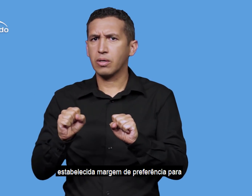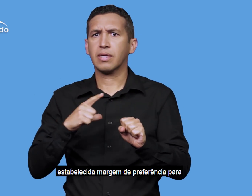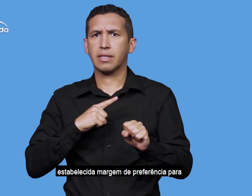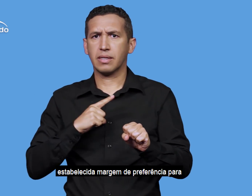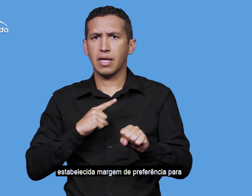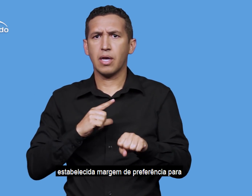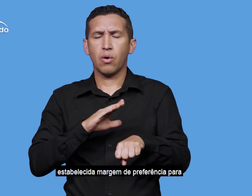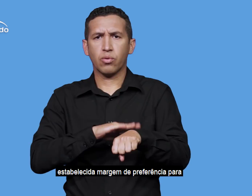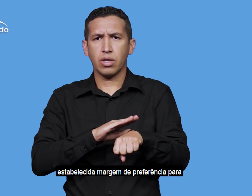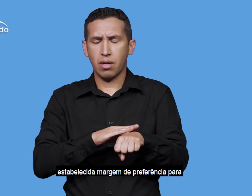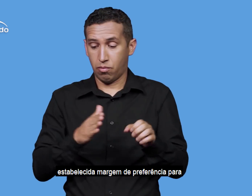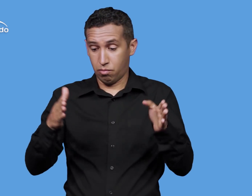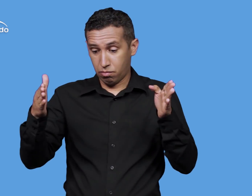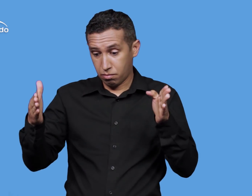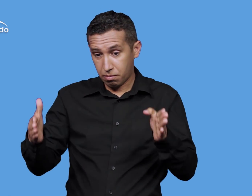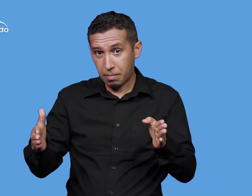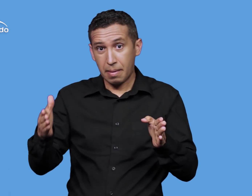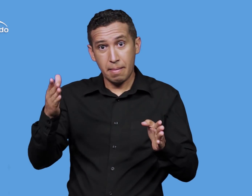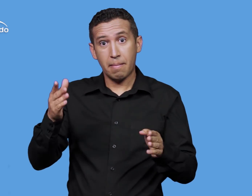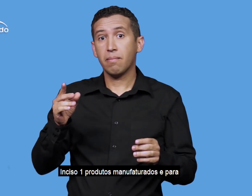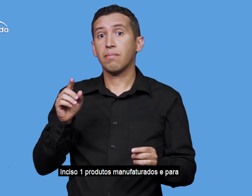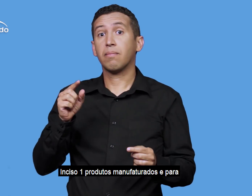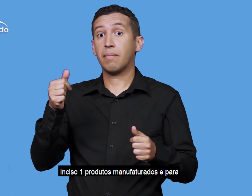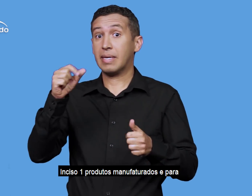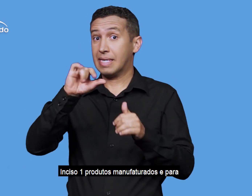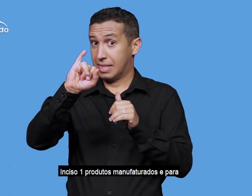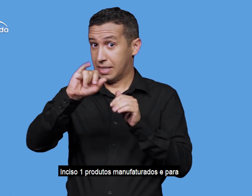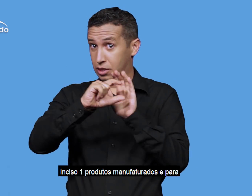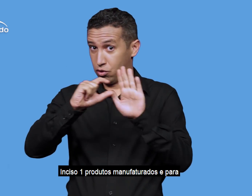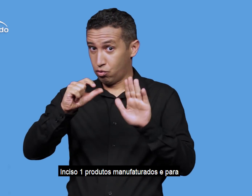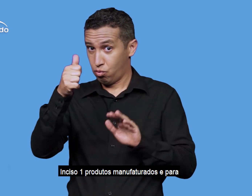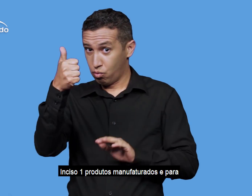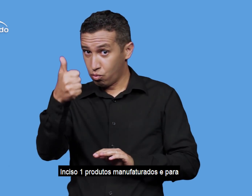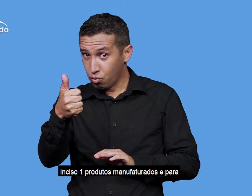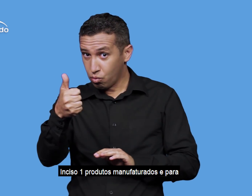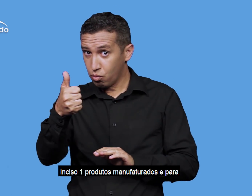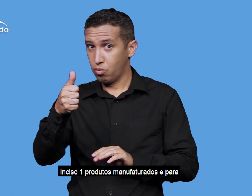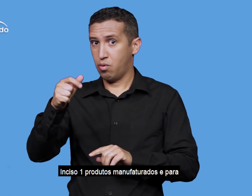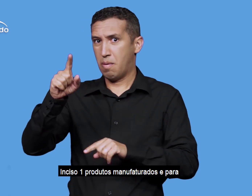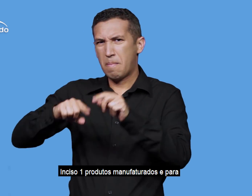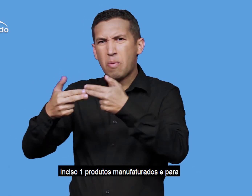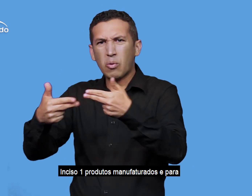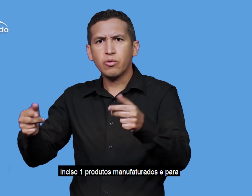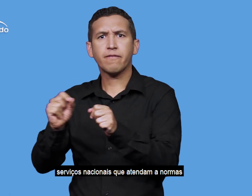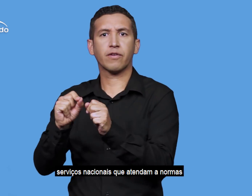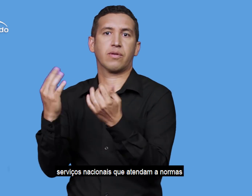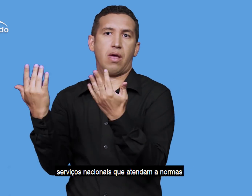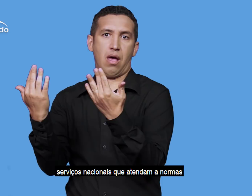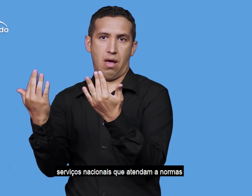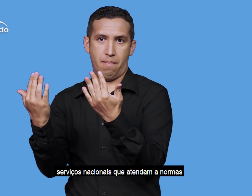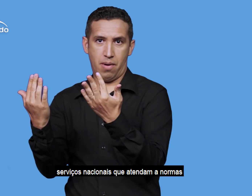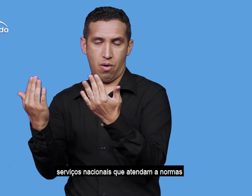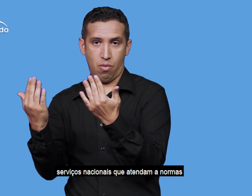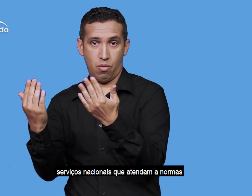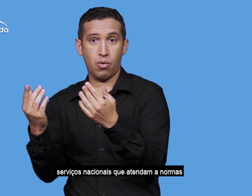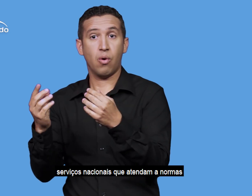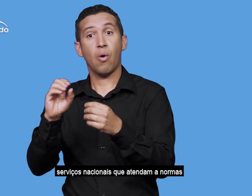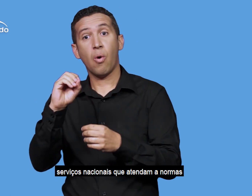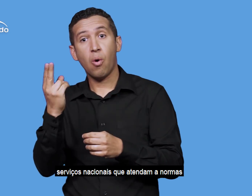para o inciso 11 produtos manufaturados e para serviços nacionais que atendam